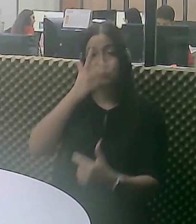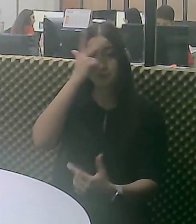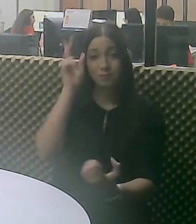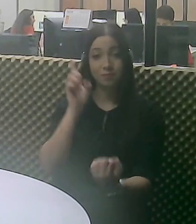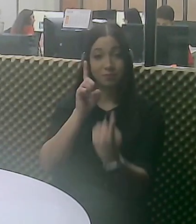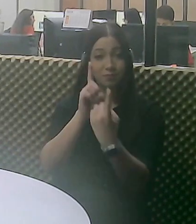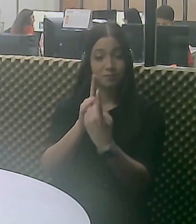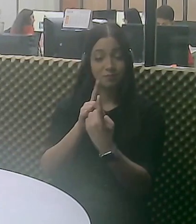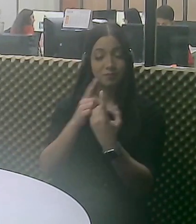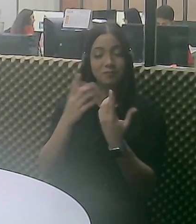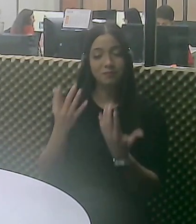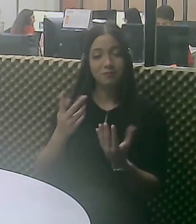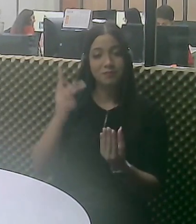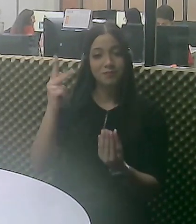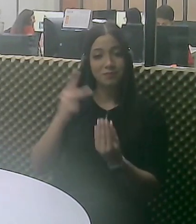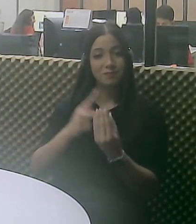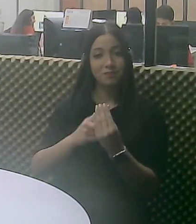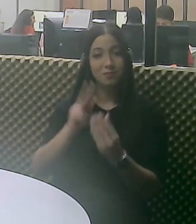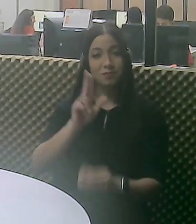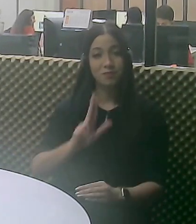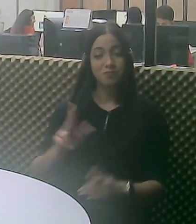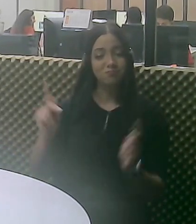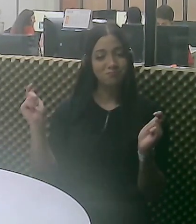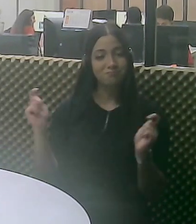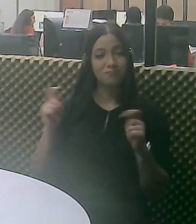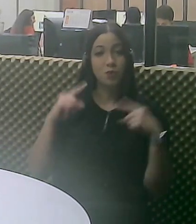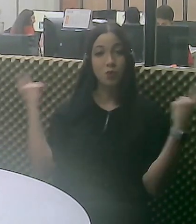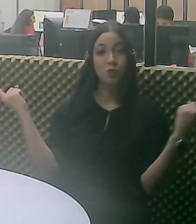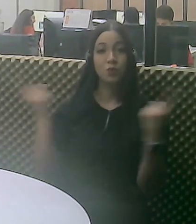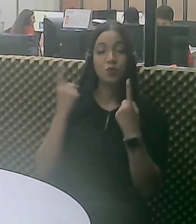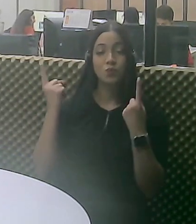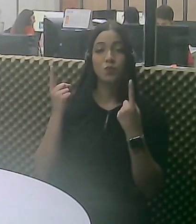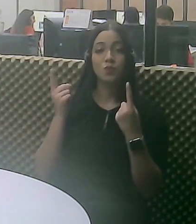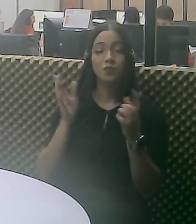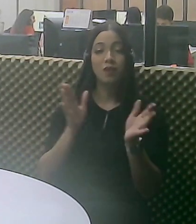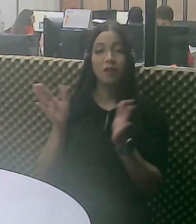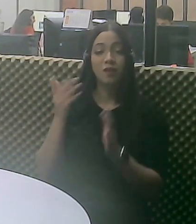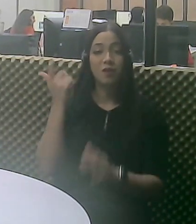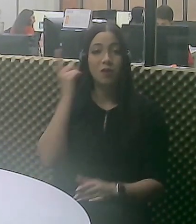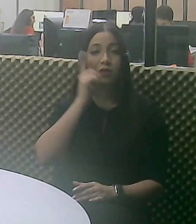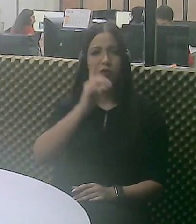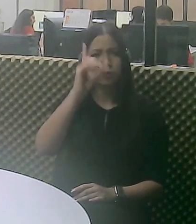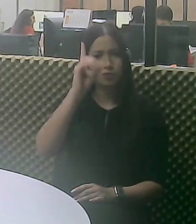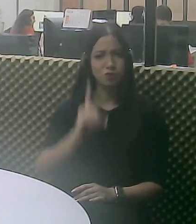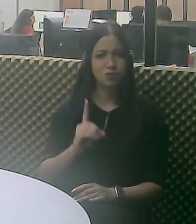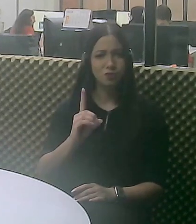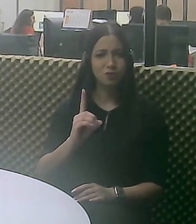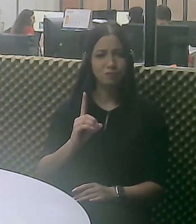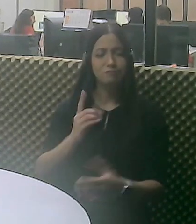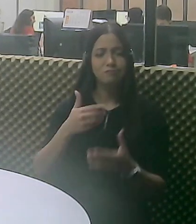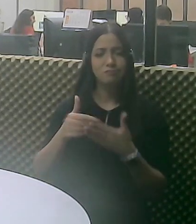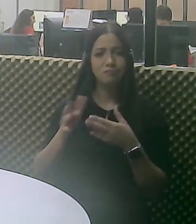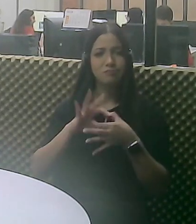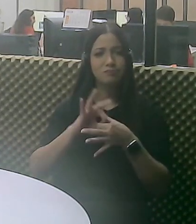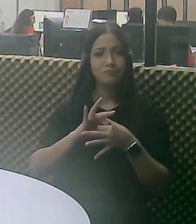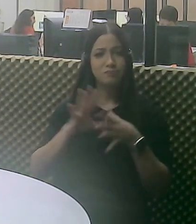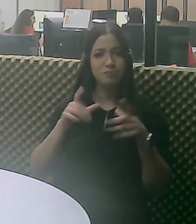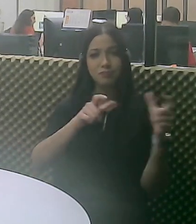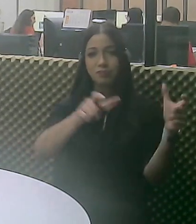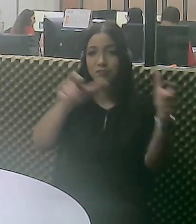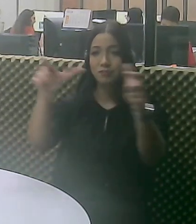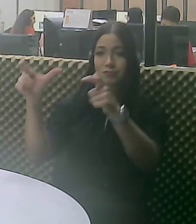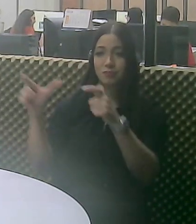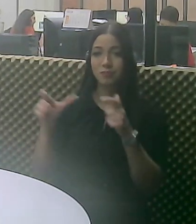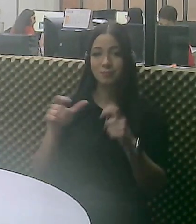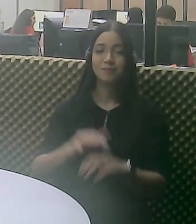pessoas. Com isso, o Procon Uberlândia garante que todos tenham acesso à proteção de seus direitos, independentemente de sua